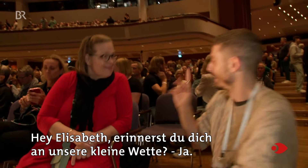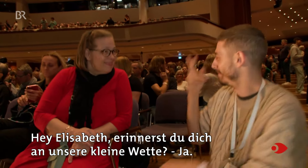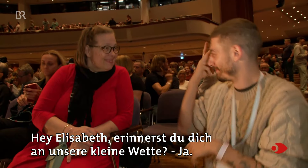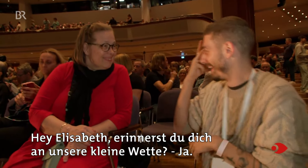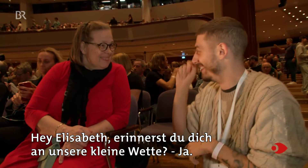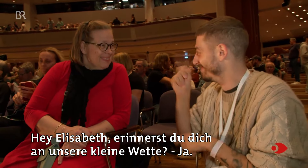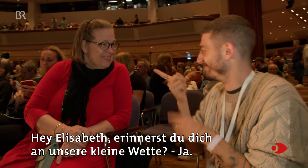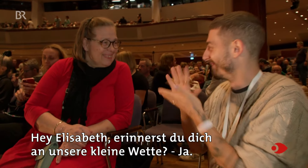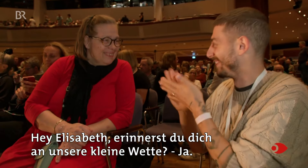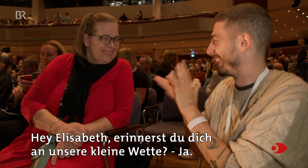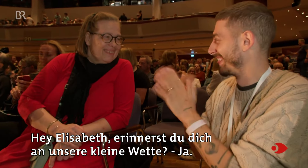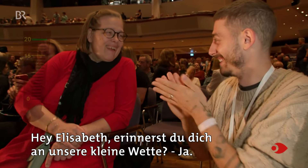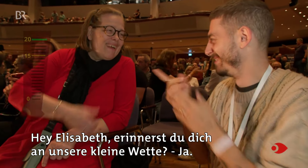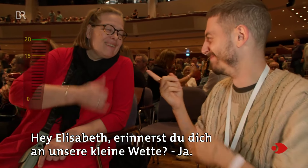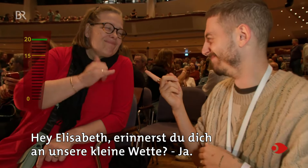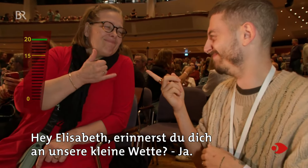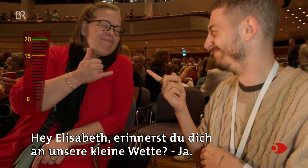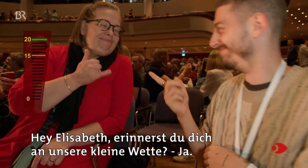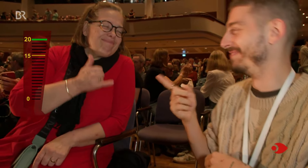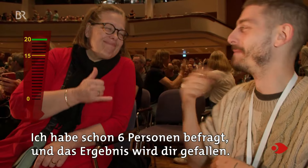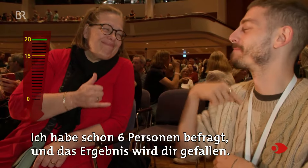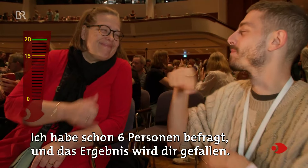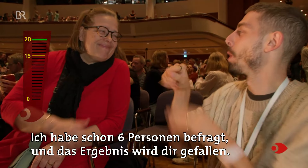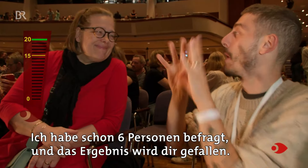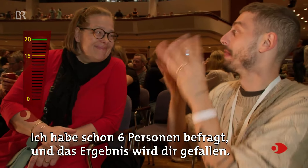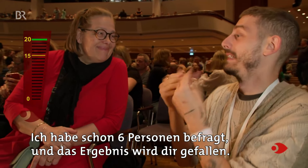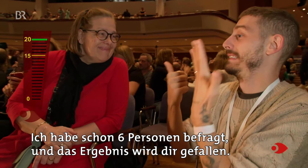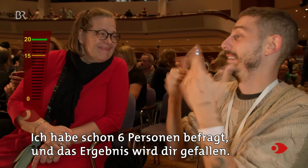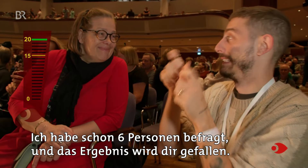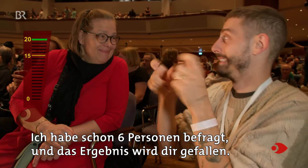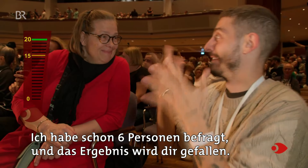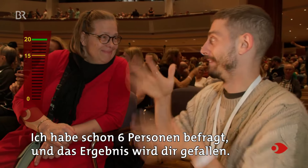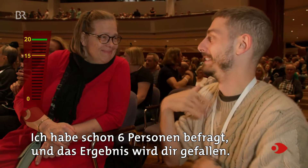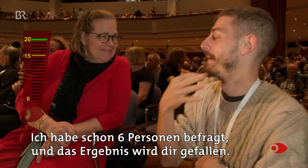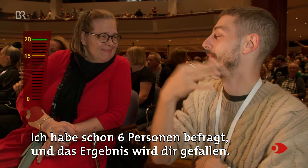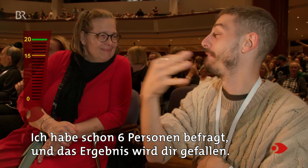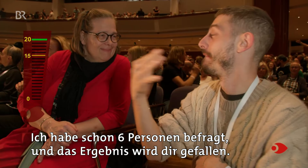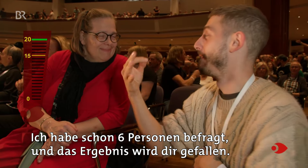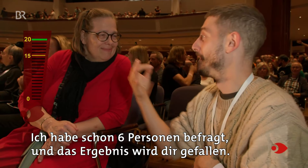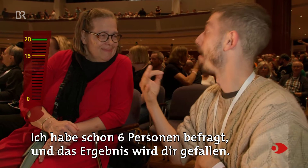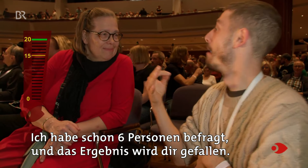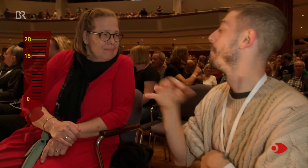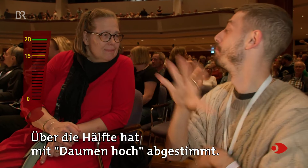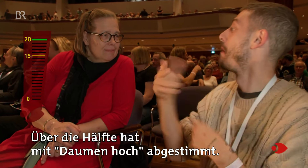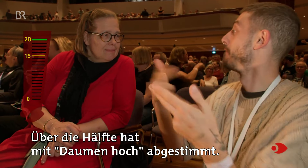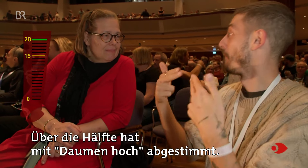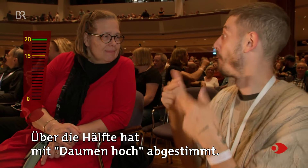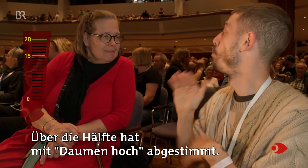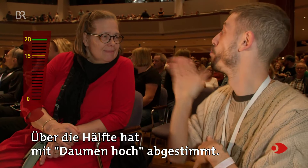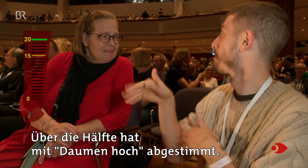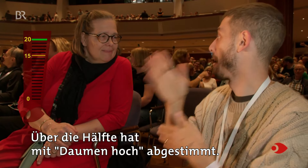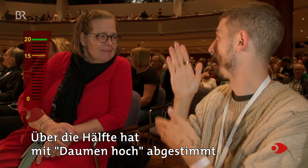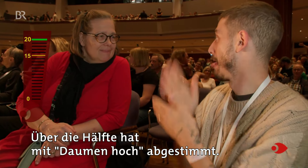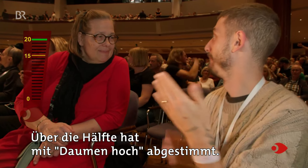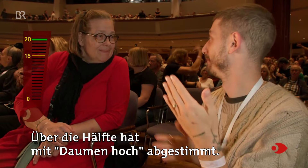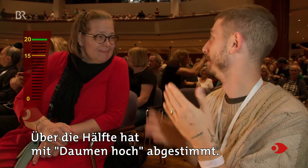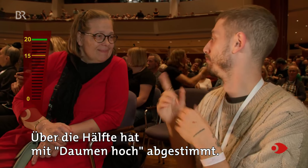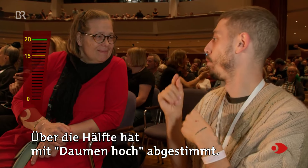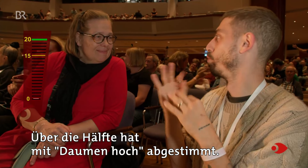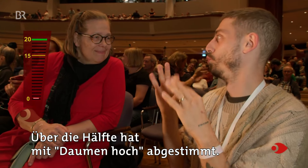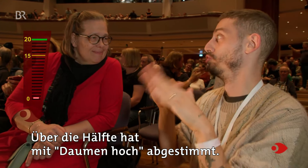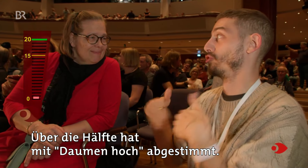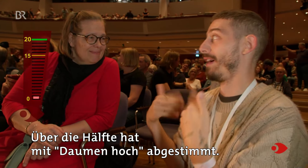Hey Elisabeth, erinnerst du dich an unsere kleine Wette? Ja. Ich habe schon 6 Personen befragt und das Ergebnis wird dir gefallen. Über die Hälfte hat mit